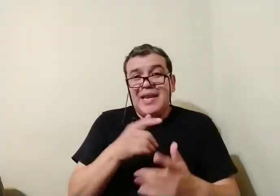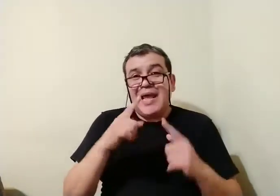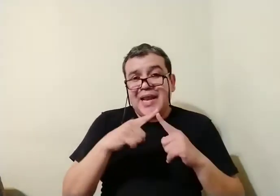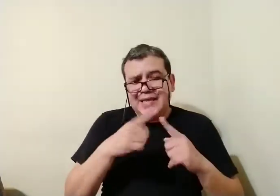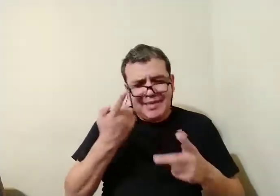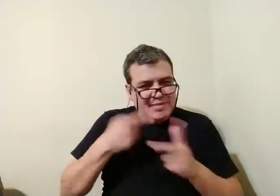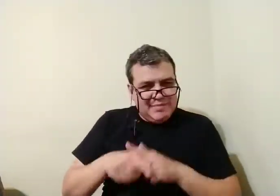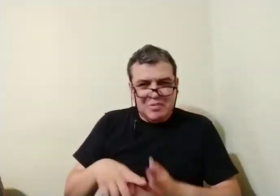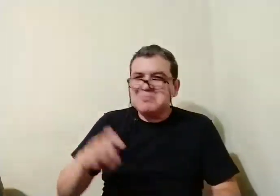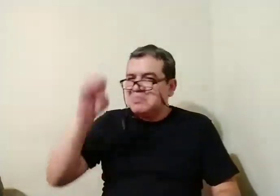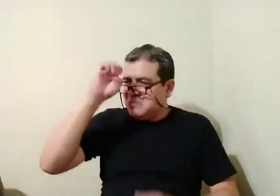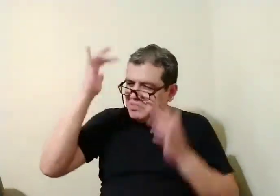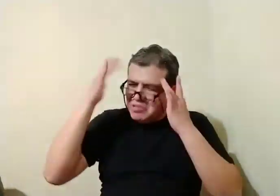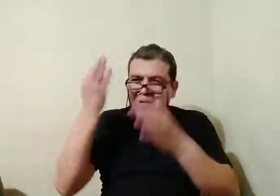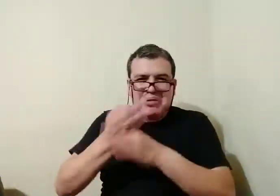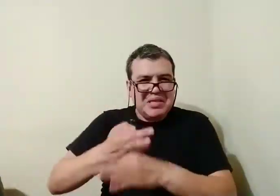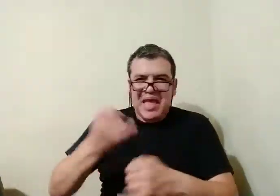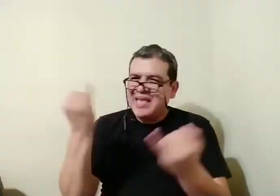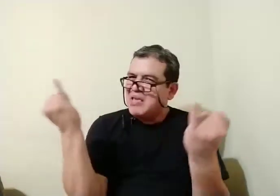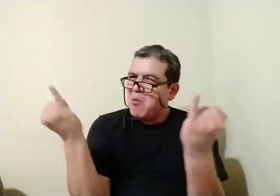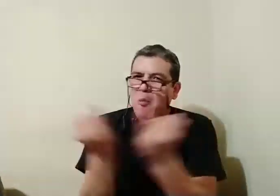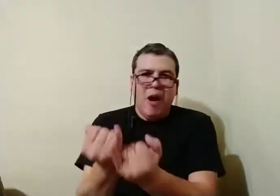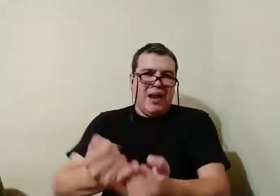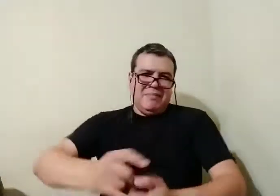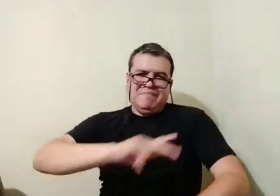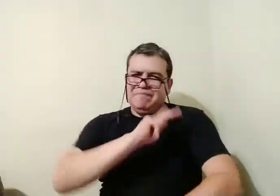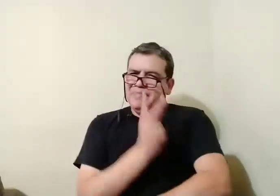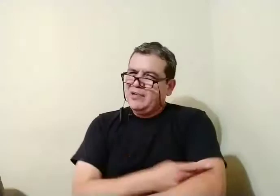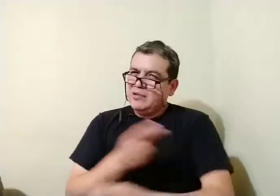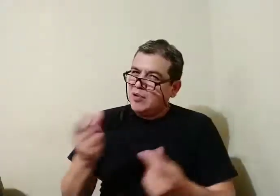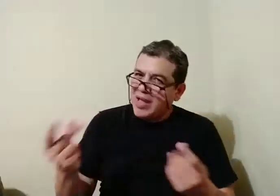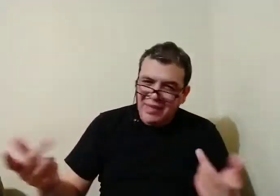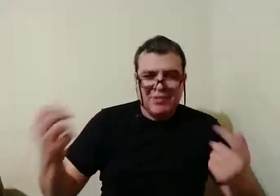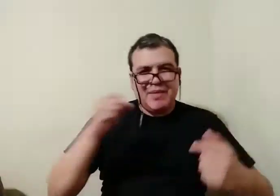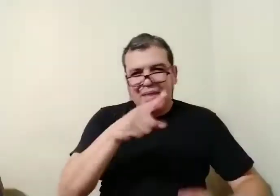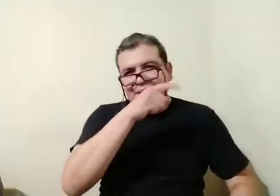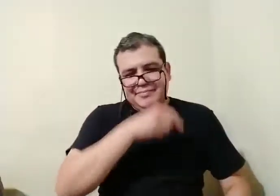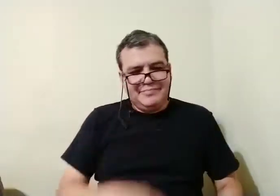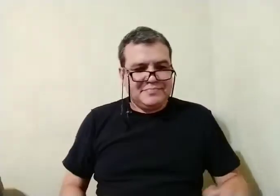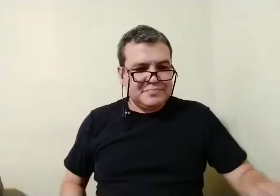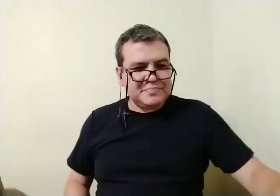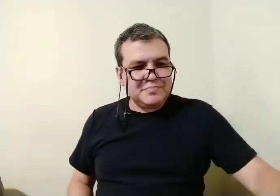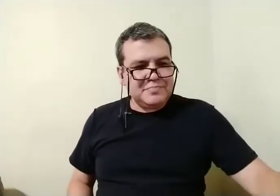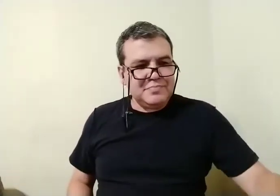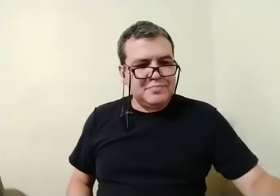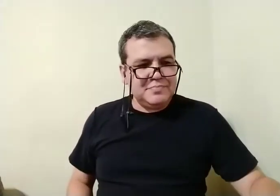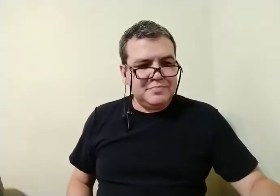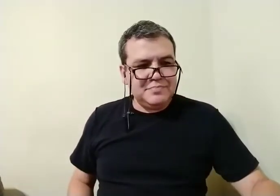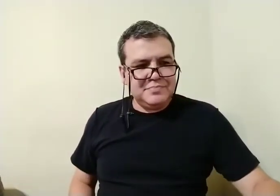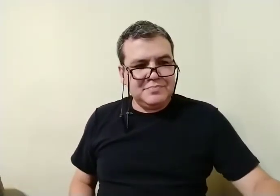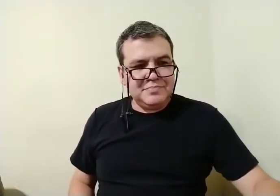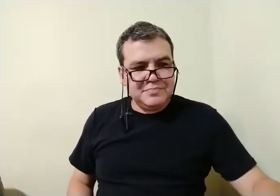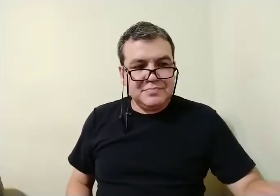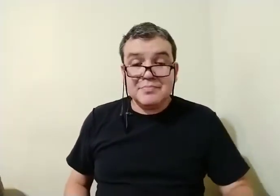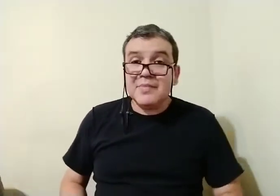El Espíritu Santo, la palabra y la testificación. La palabra de Dios inspiraba